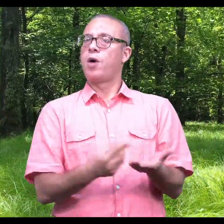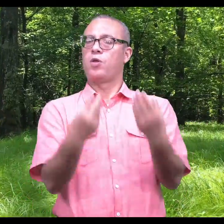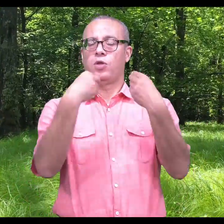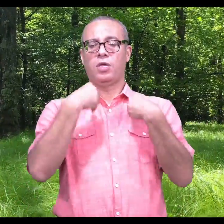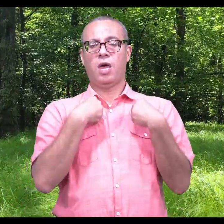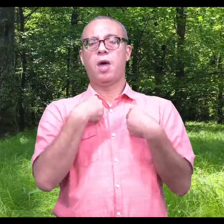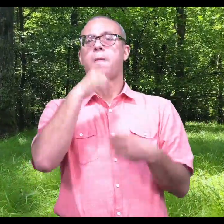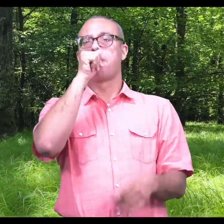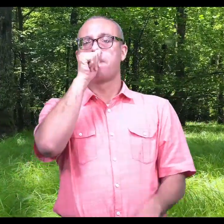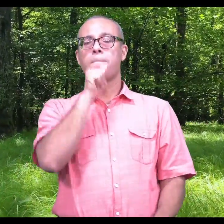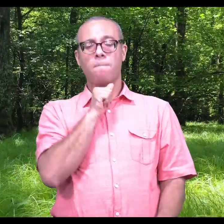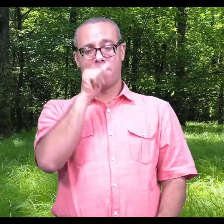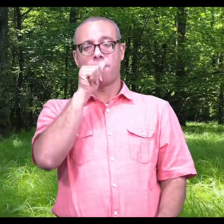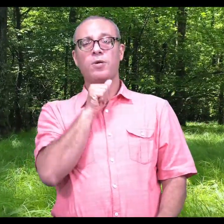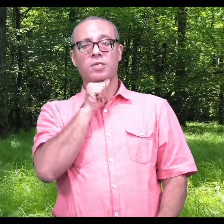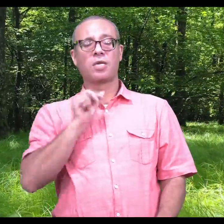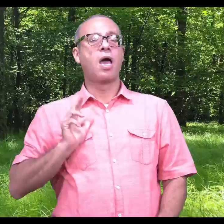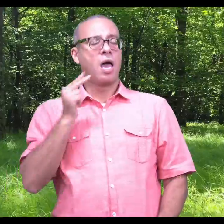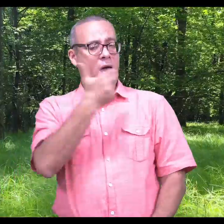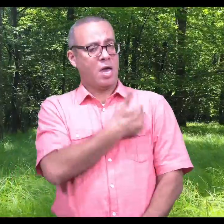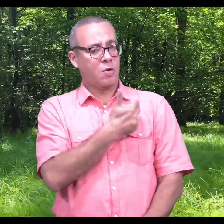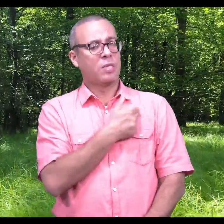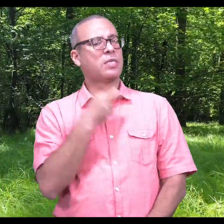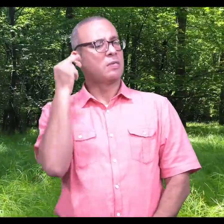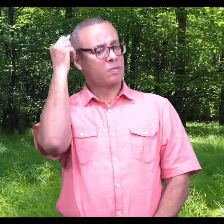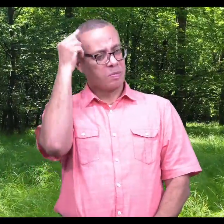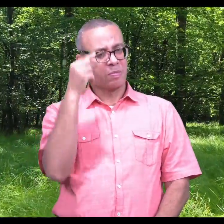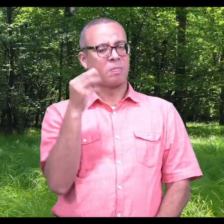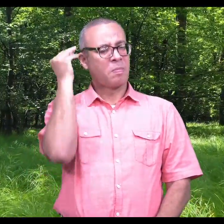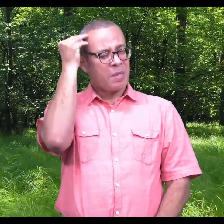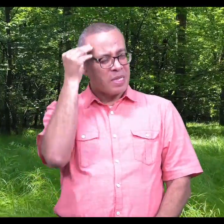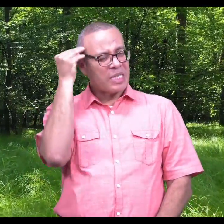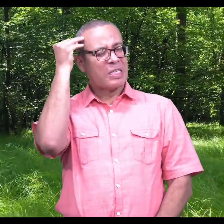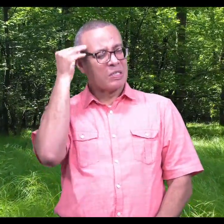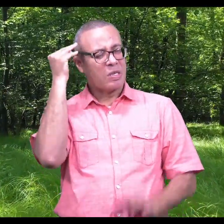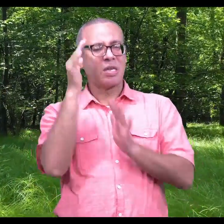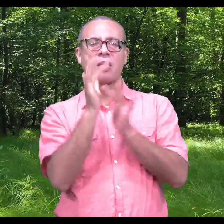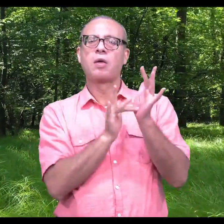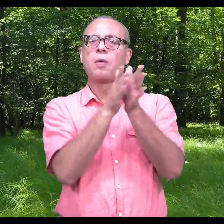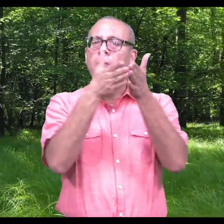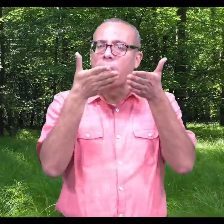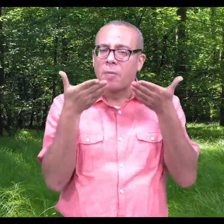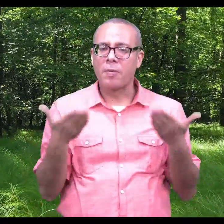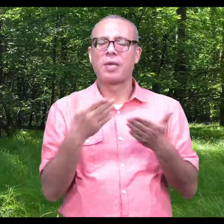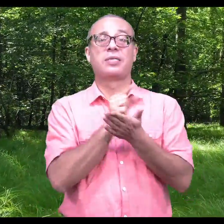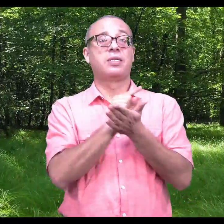paciencia. En nuestras meditaciones bíblicas de la semana pasada, veíamos que Jesús tuvo que pasar por las mismas etapas